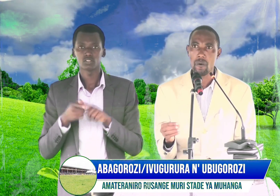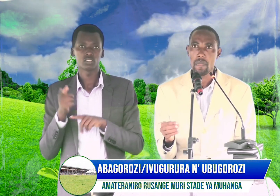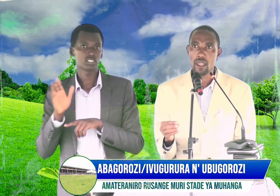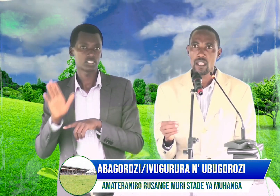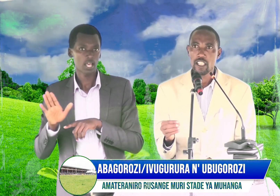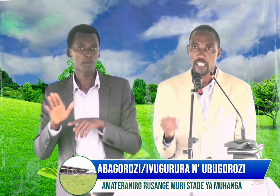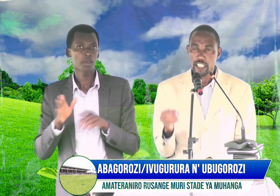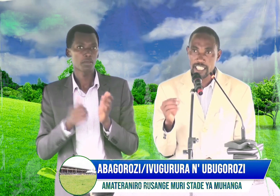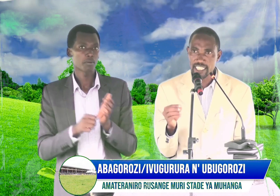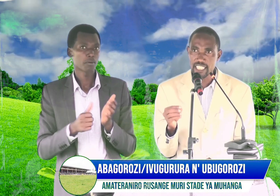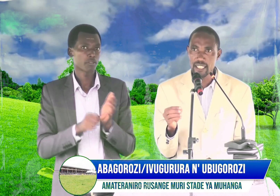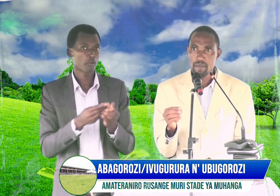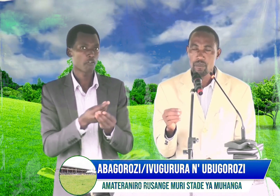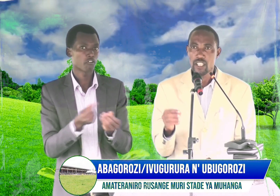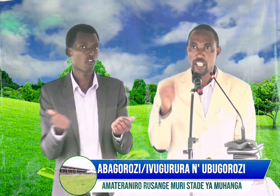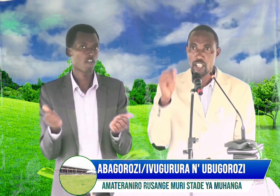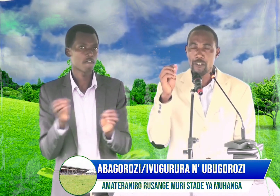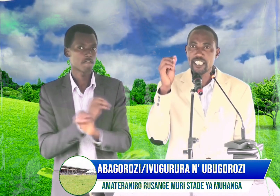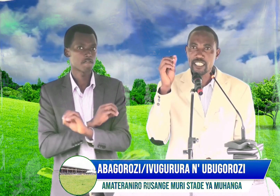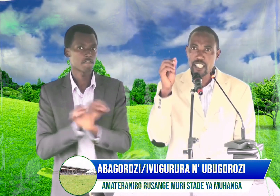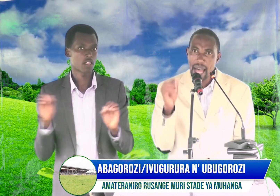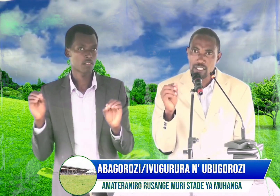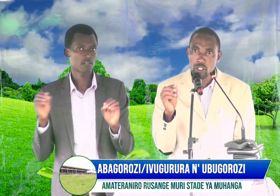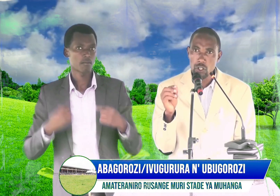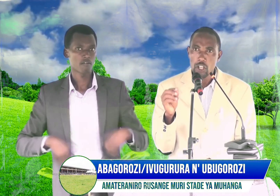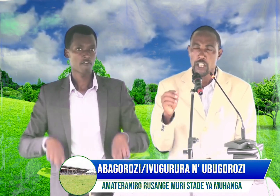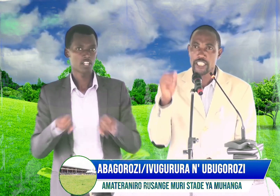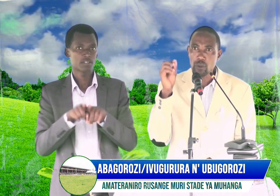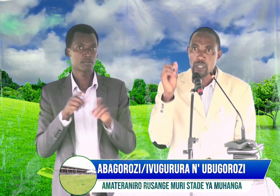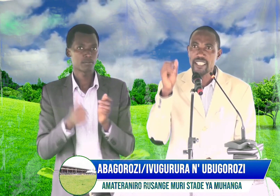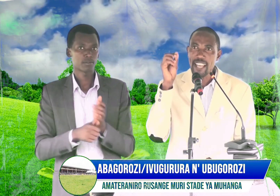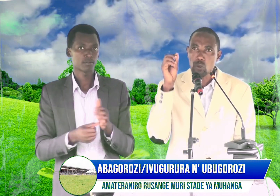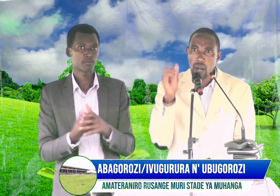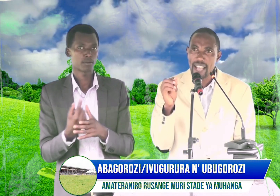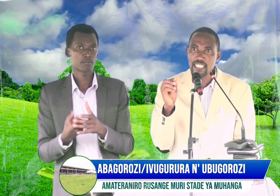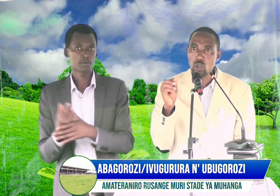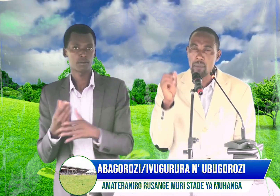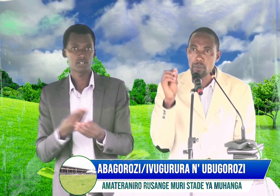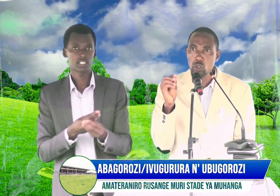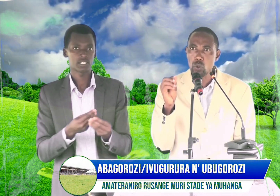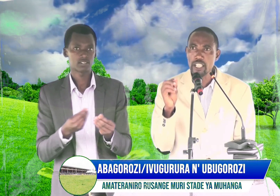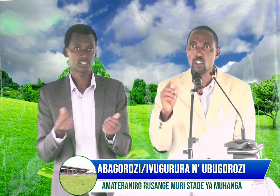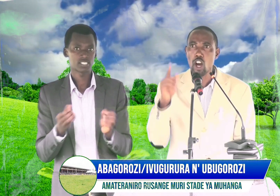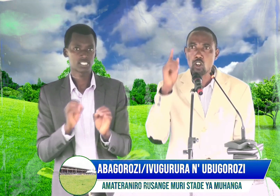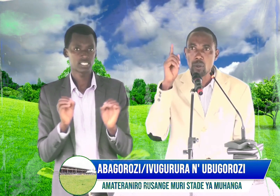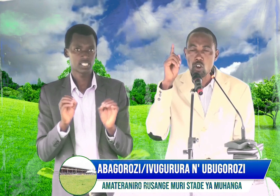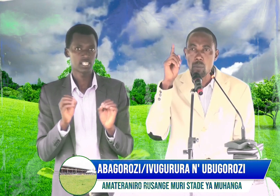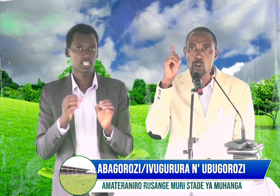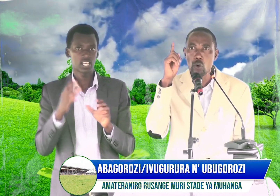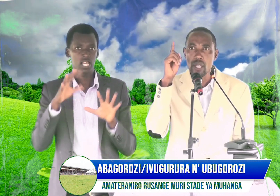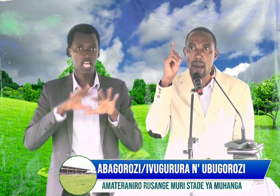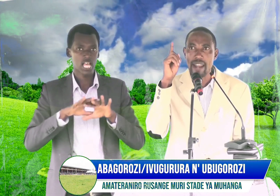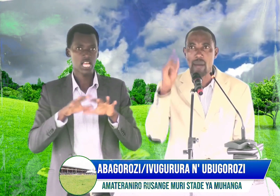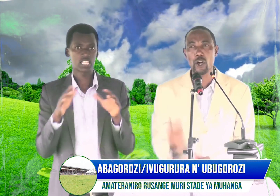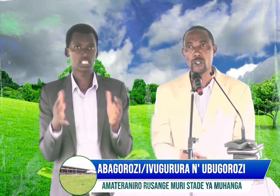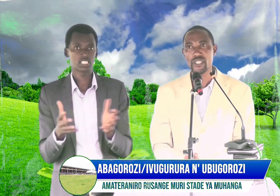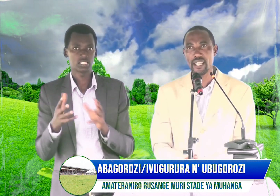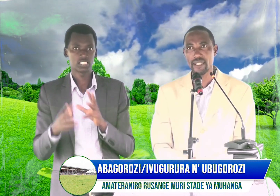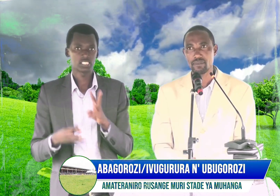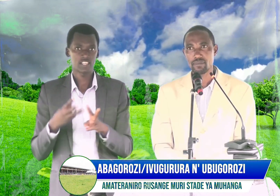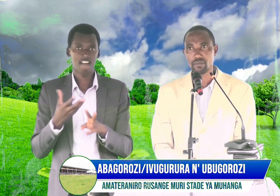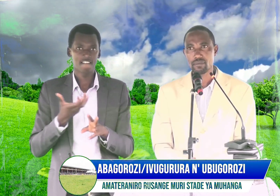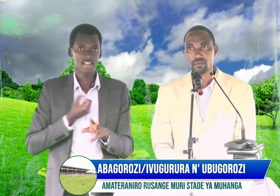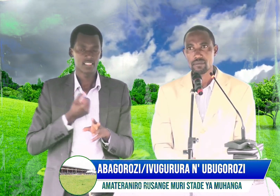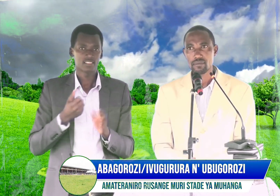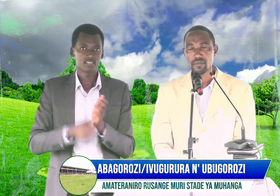babo isi ifite ikibazo gikwiriye kurangizwa mu by'ukuri no kuba uri umuntu w'Imana